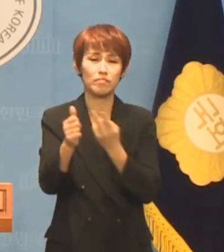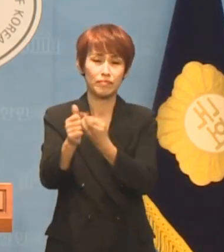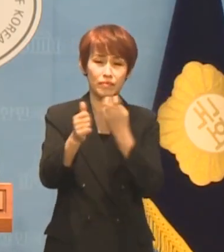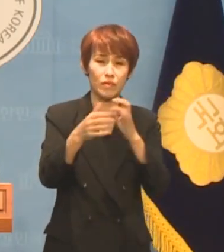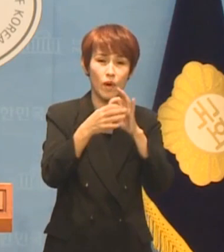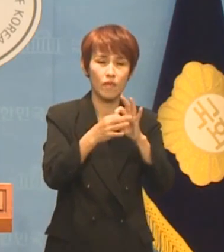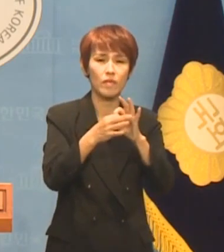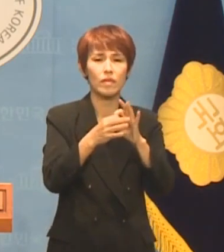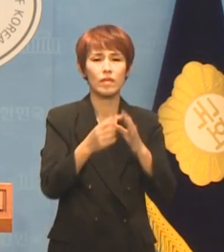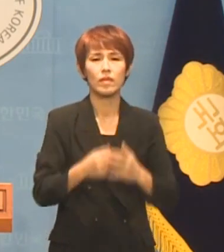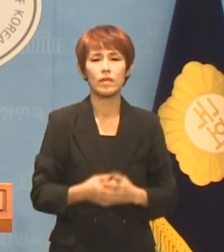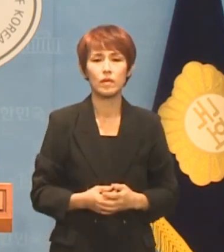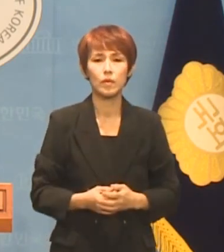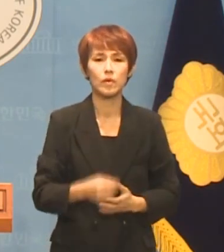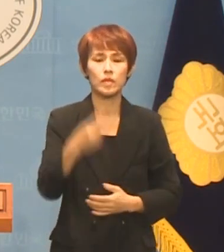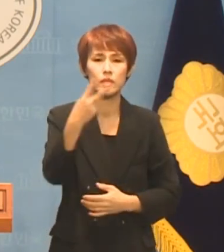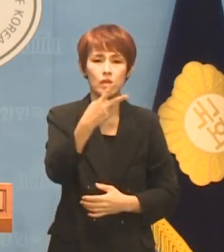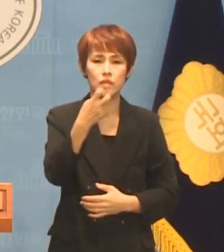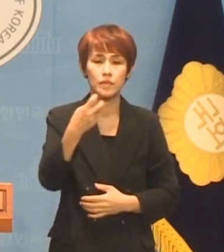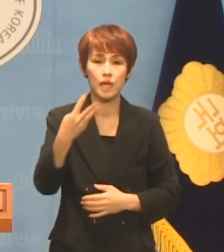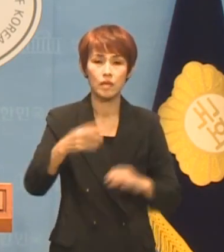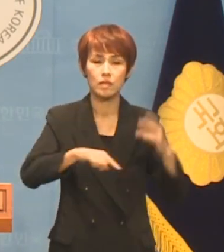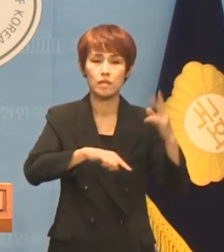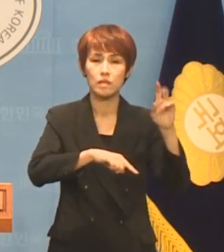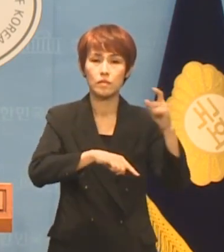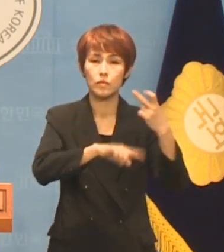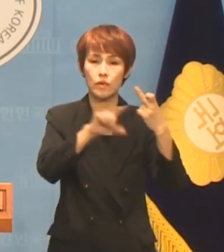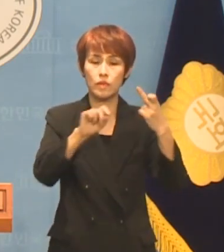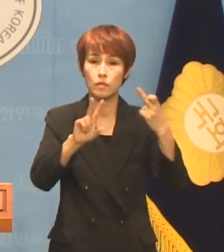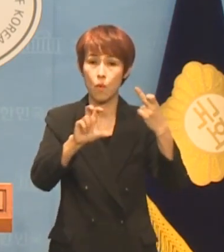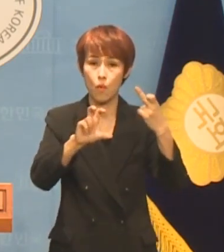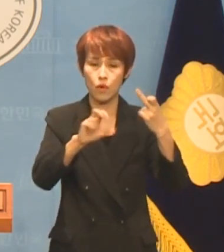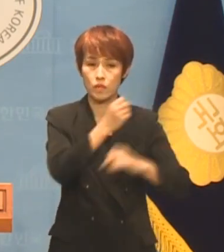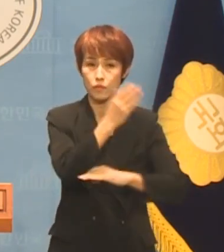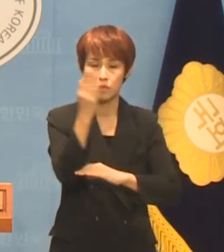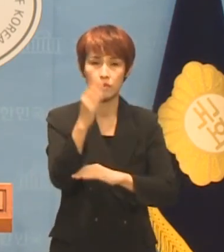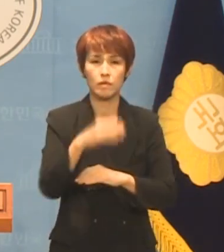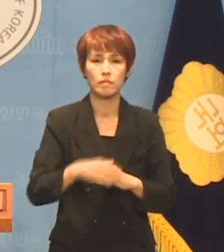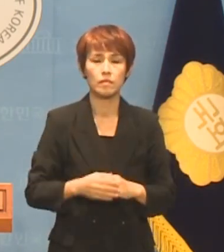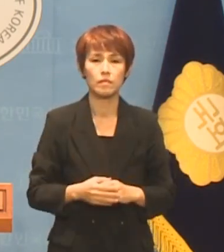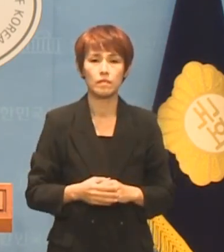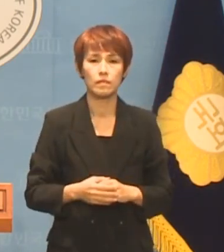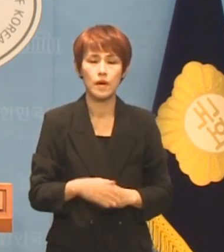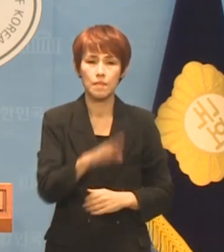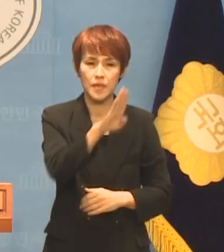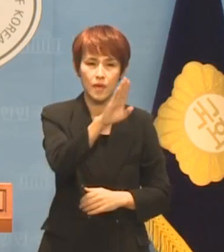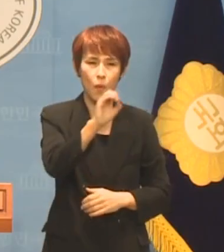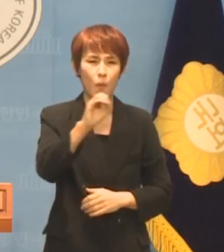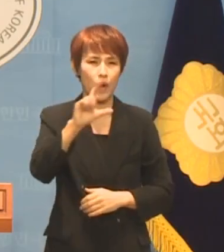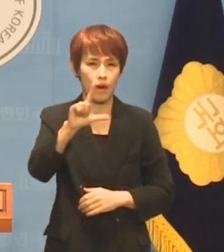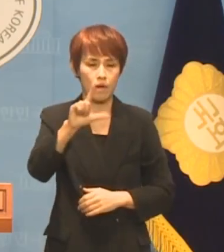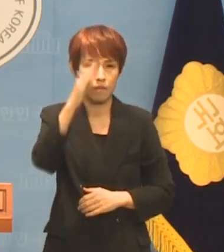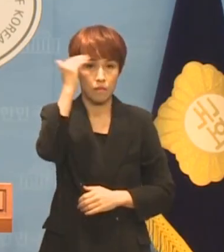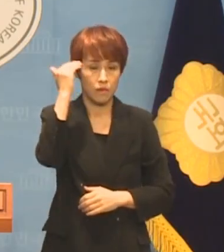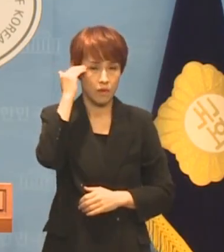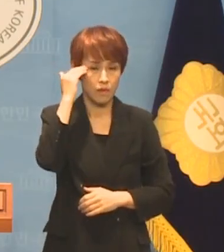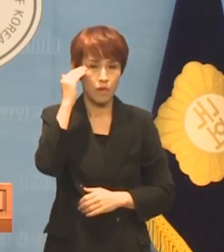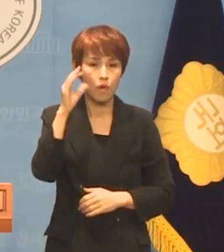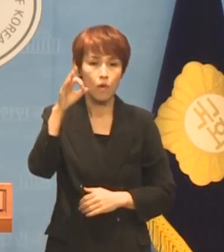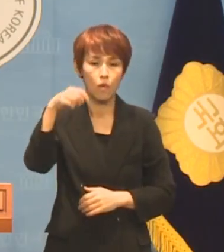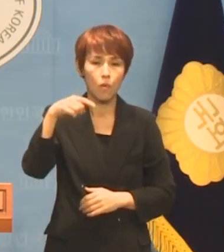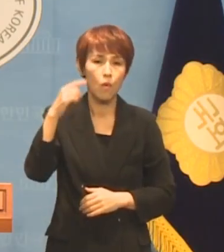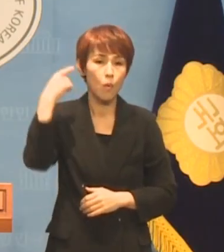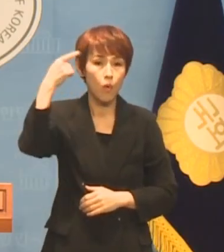협력 지속 의문 2024년 12월 25일자입니다. VOA 코리아 워싱턴